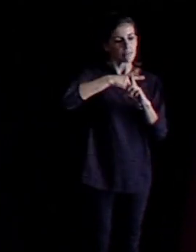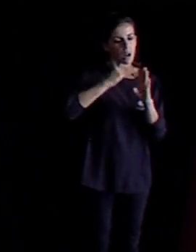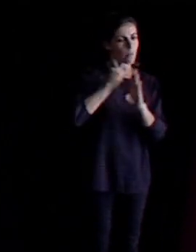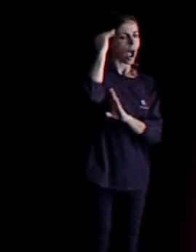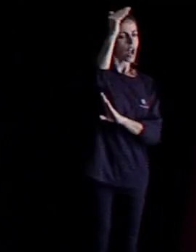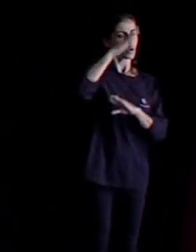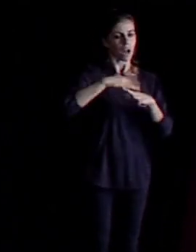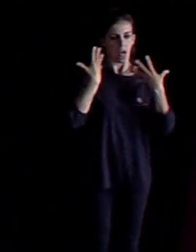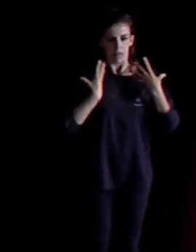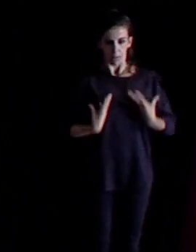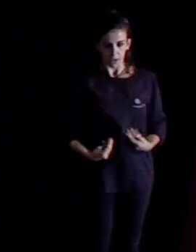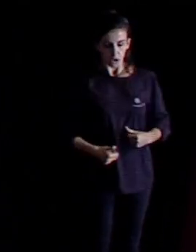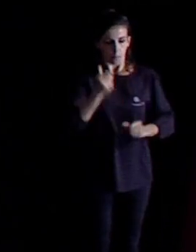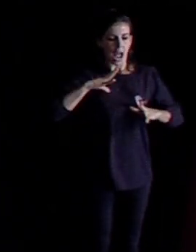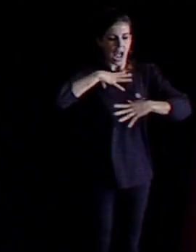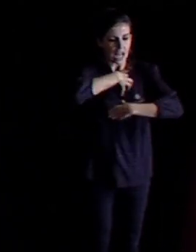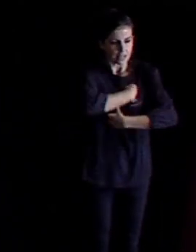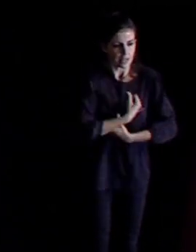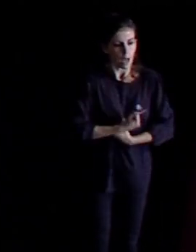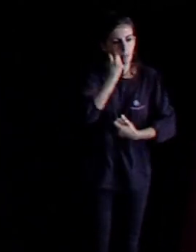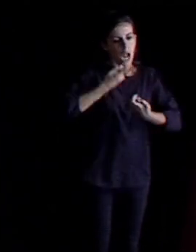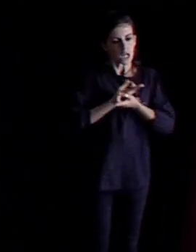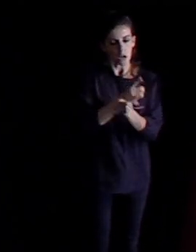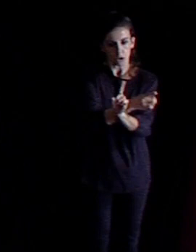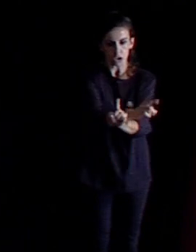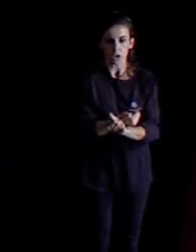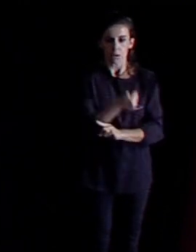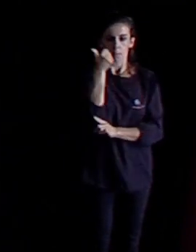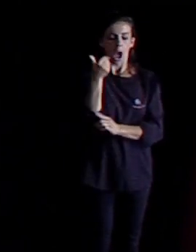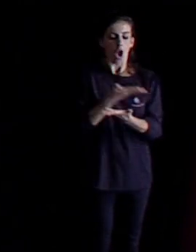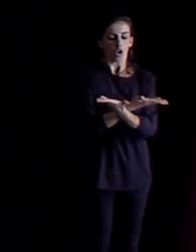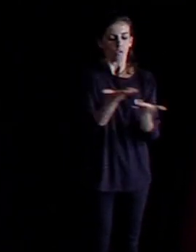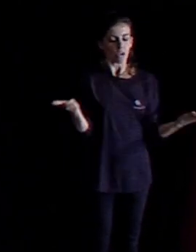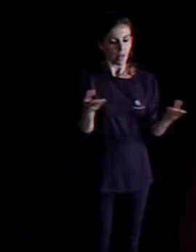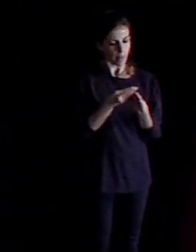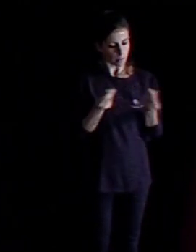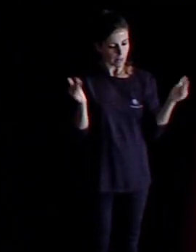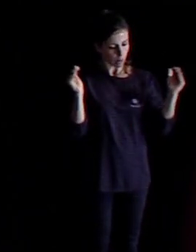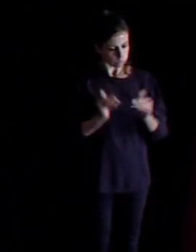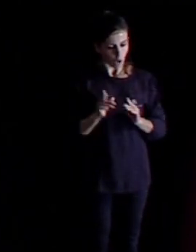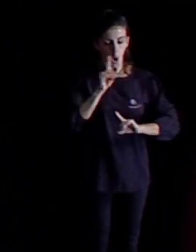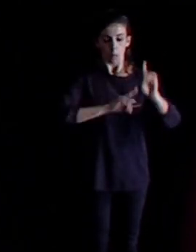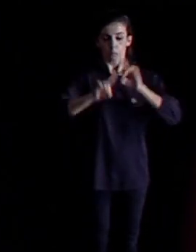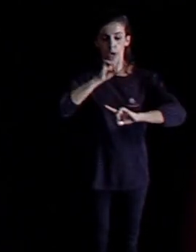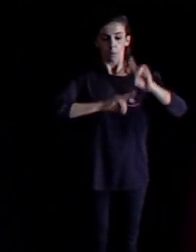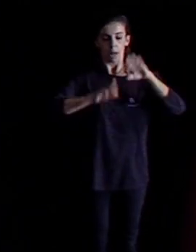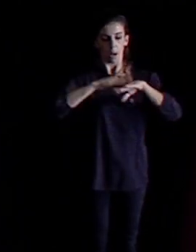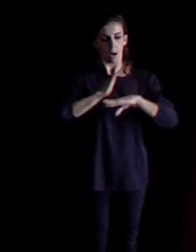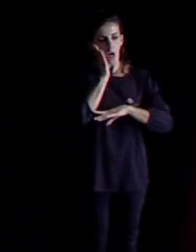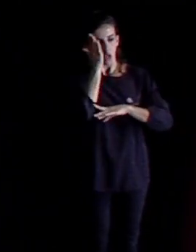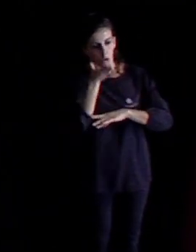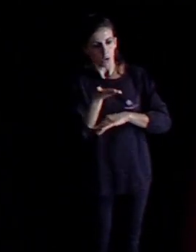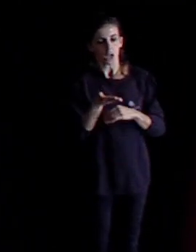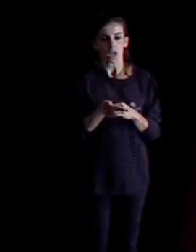depresión, más ansiedad, más nerviosismo, más pérdida de confianza, problemas para conciliar el sueño, problemas